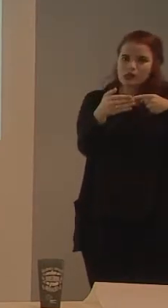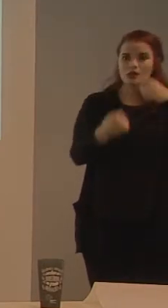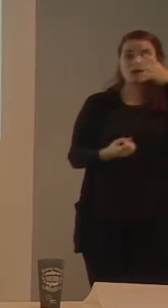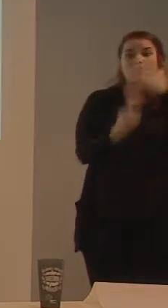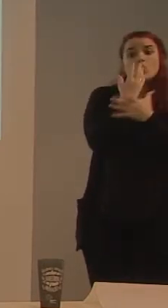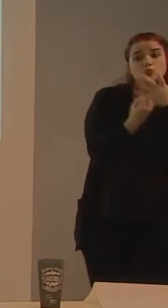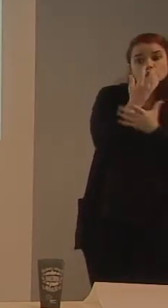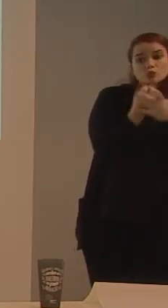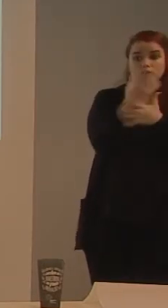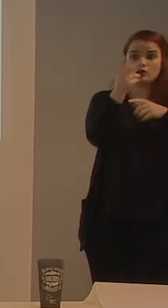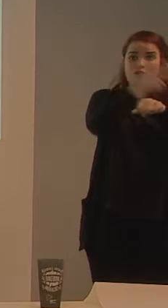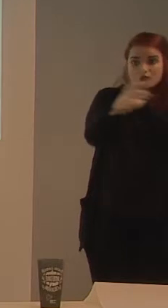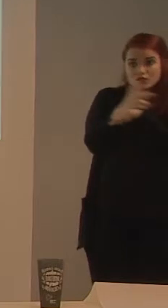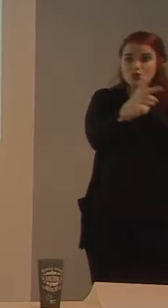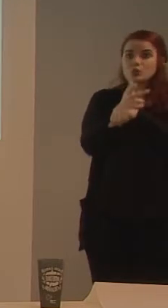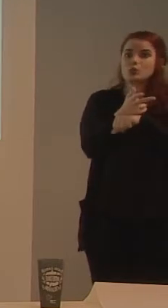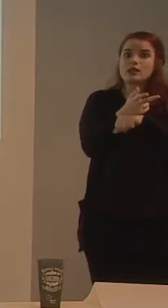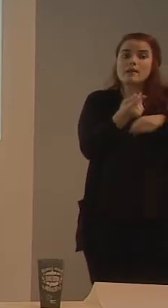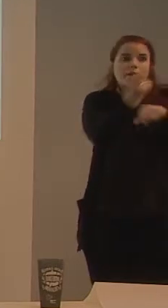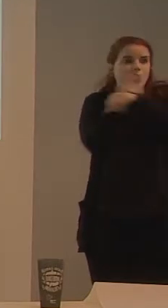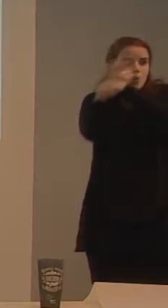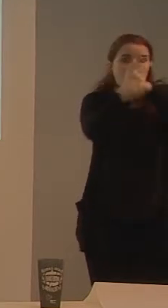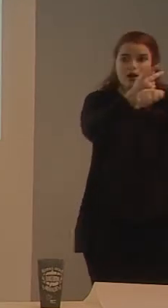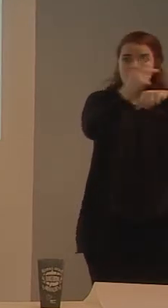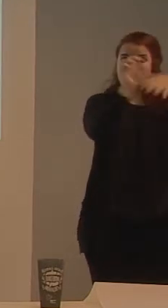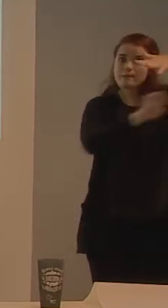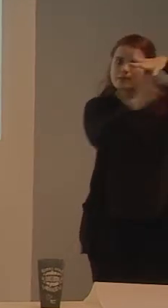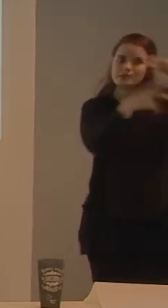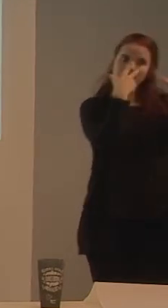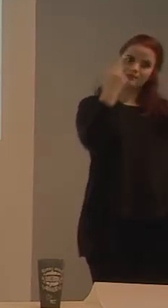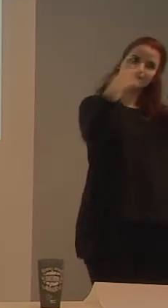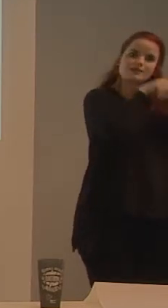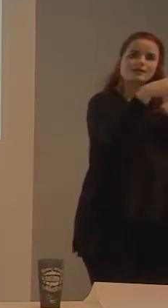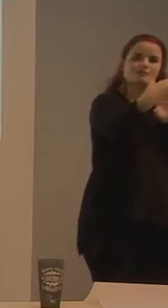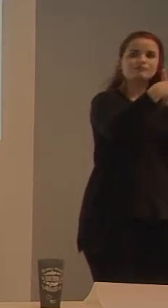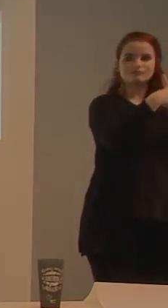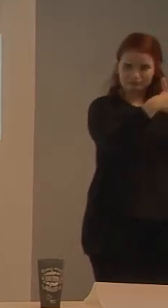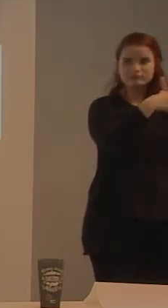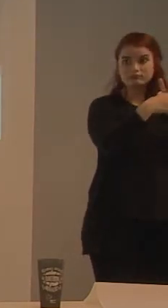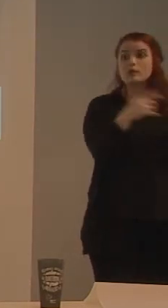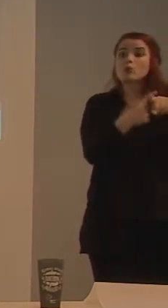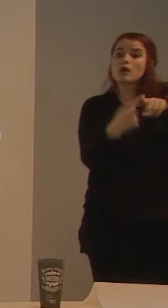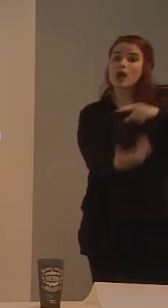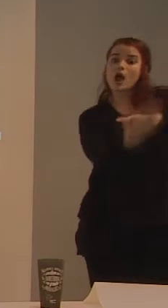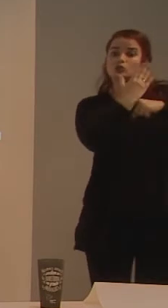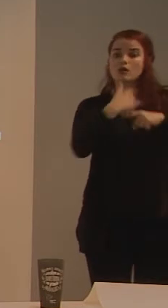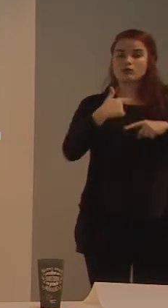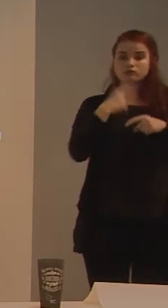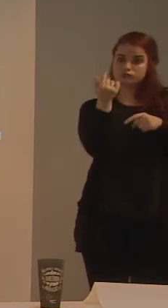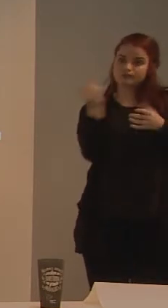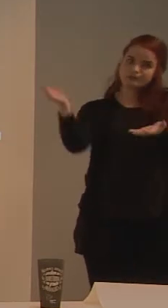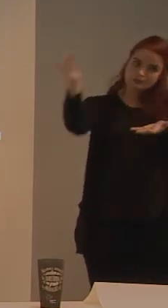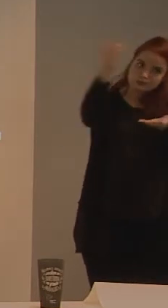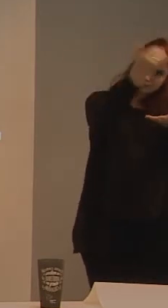vídeo e buscando empresas que queiram vincular a sua marca às nossas produções. Isso nos ajuda a levantar recursos, a